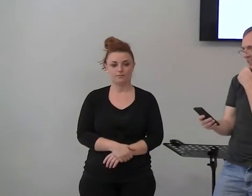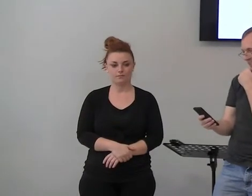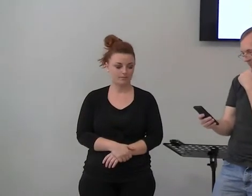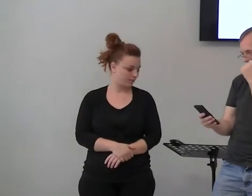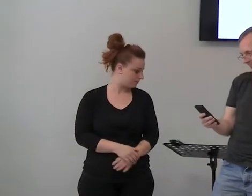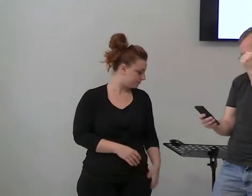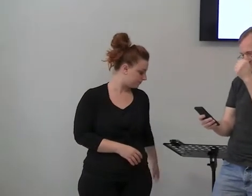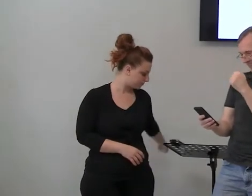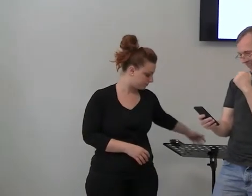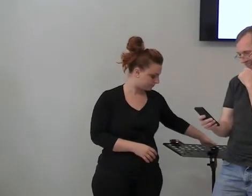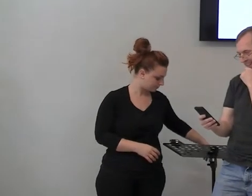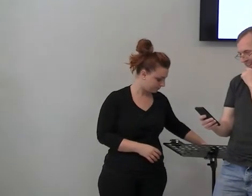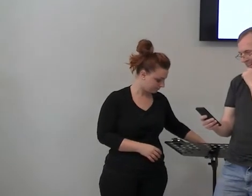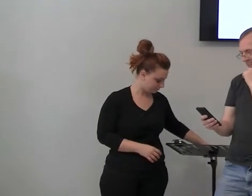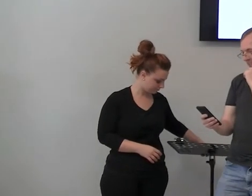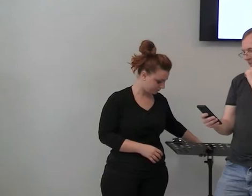Jesus.